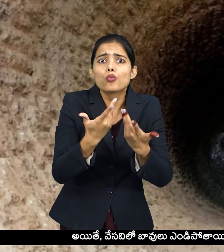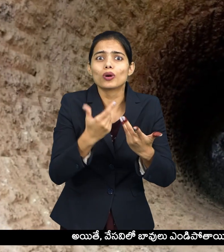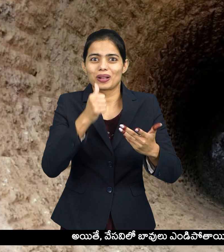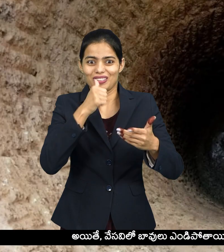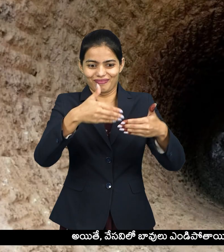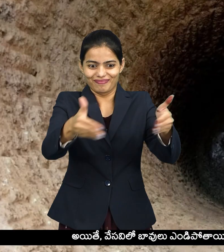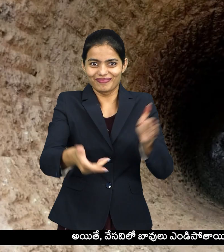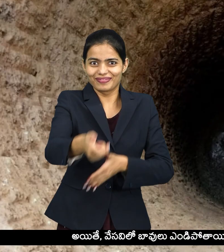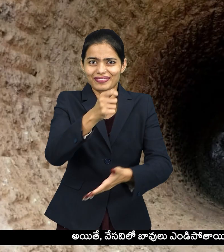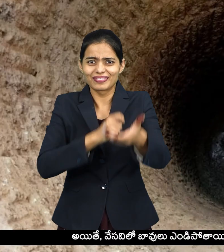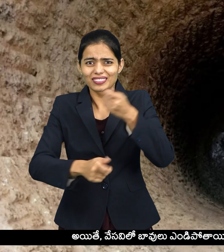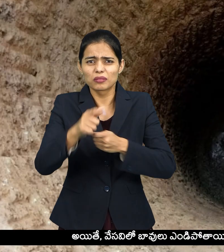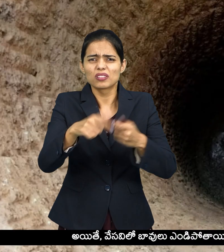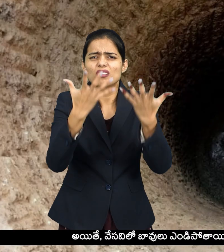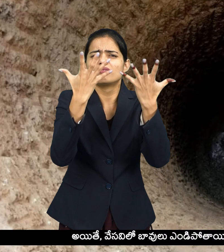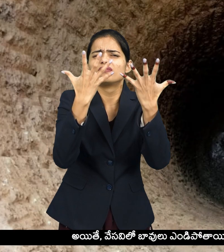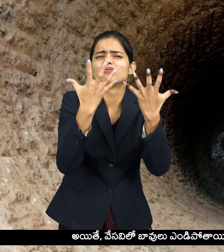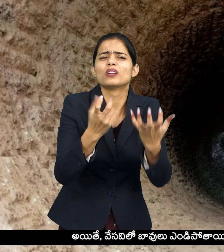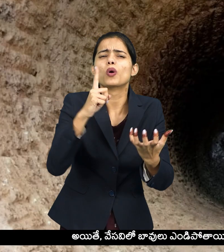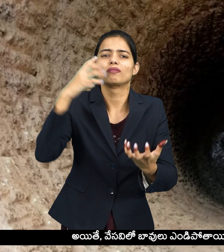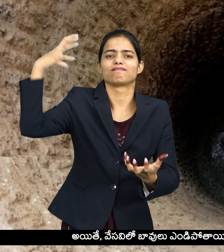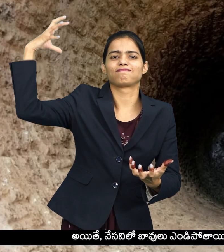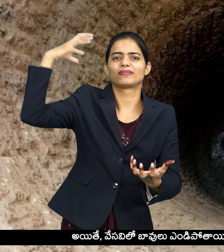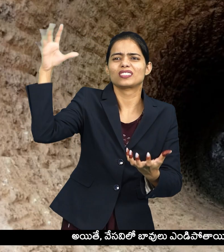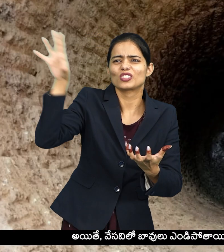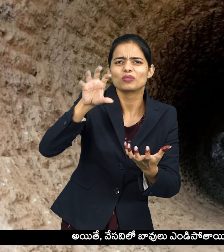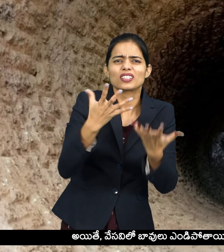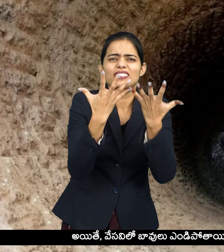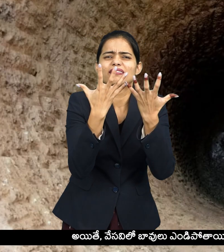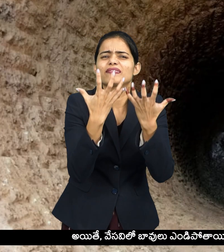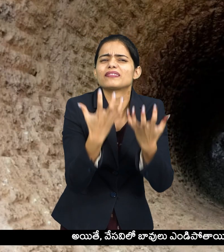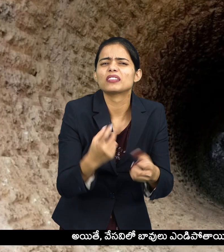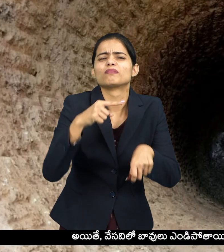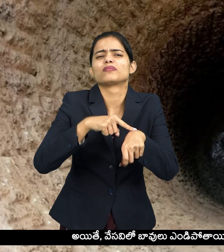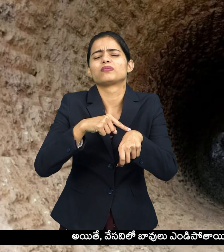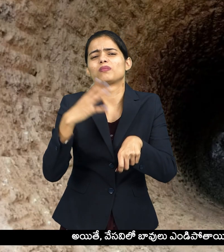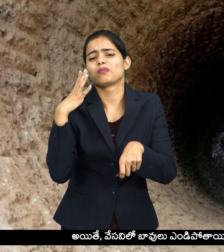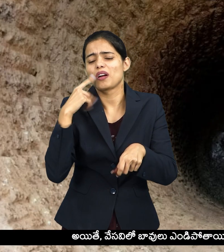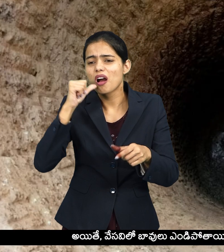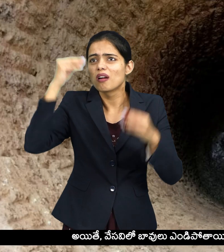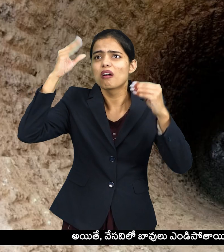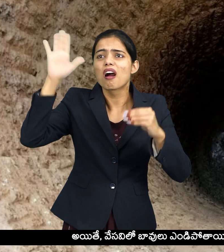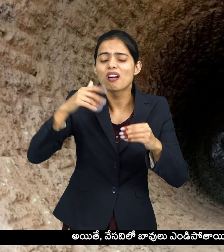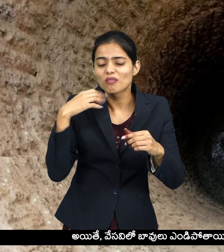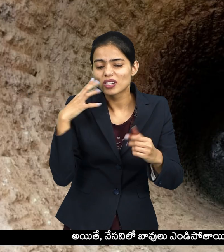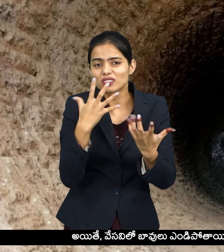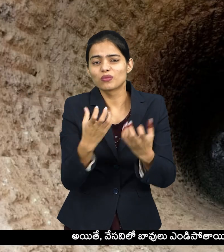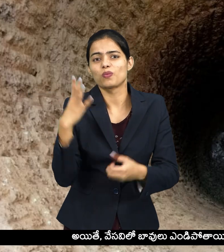అయితే వేసవిలో బావులు ఎండిపోతాయి మరియు తిరిగి నిండటానికి సమయం పడుతుంది.